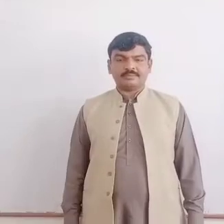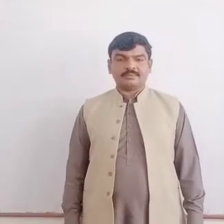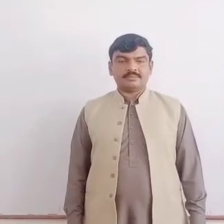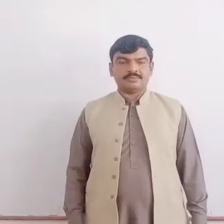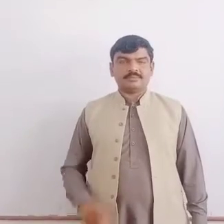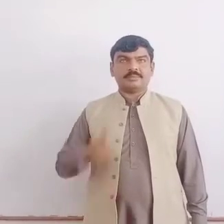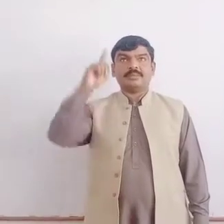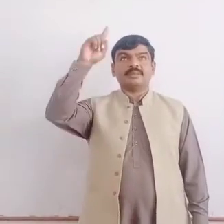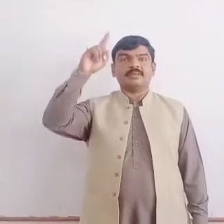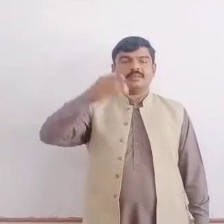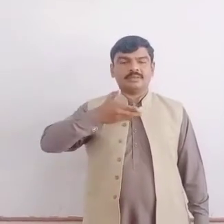हम्द,